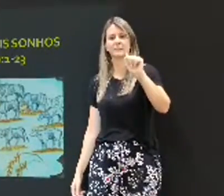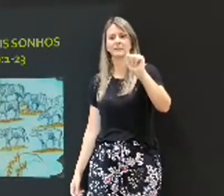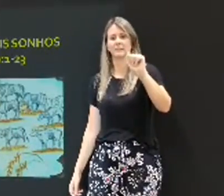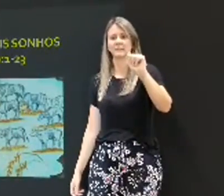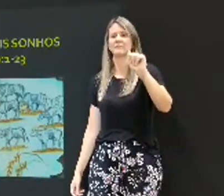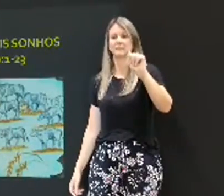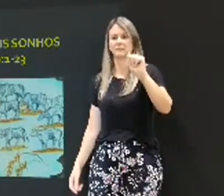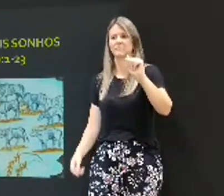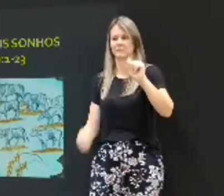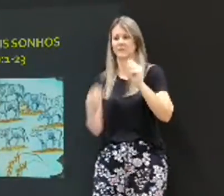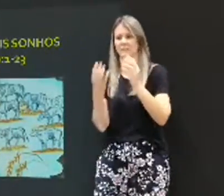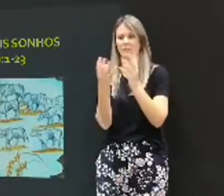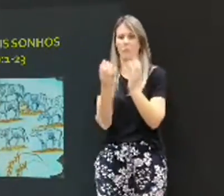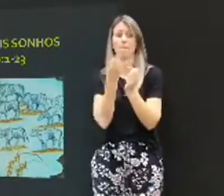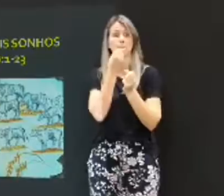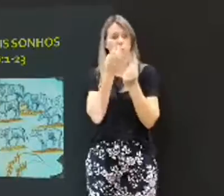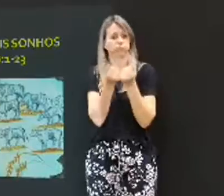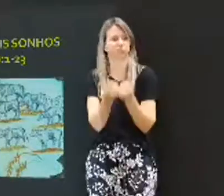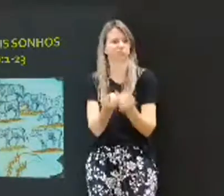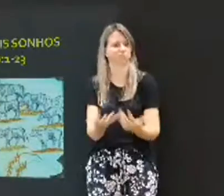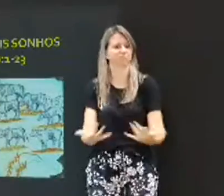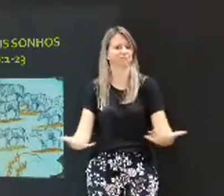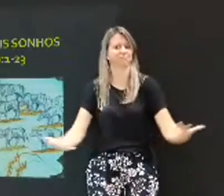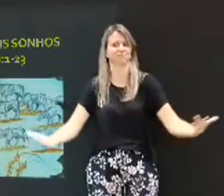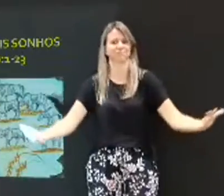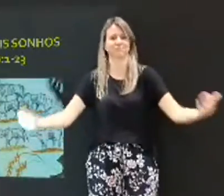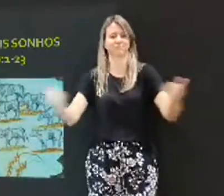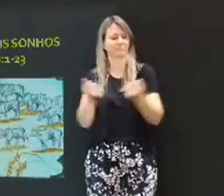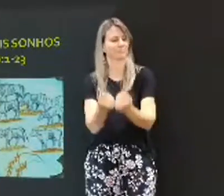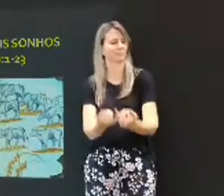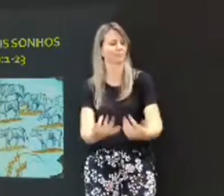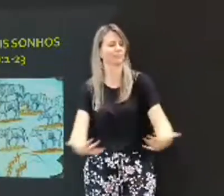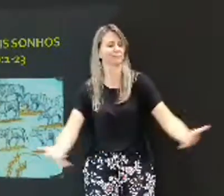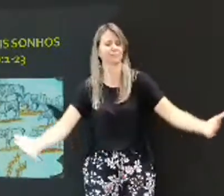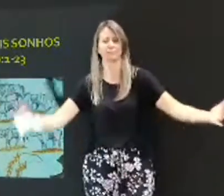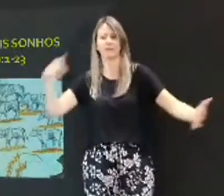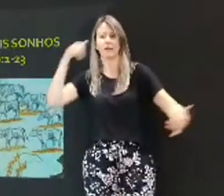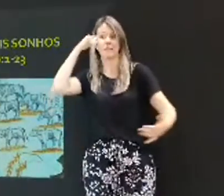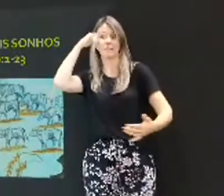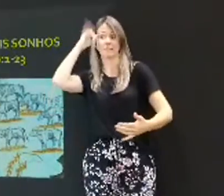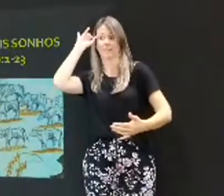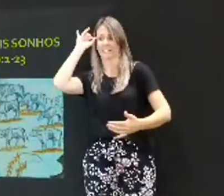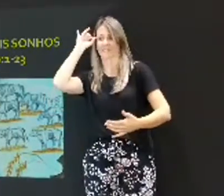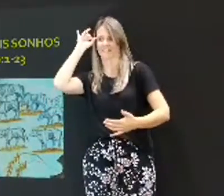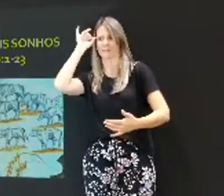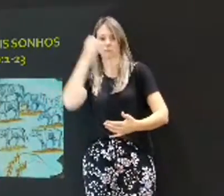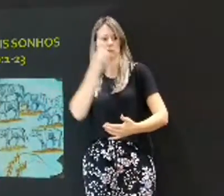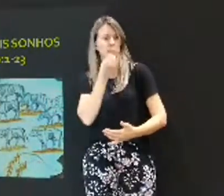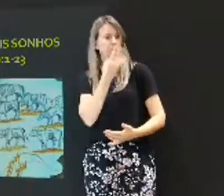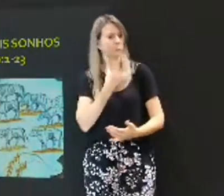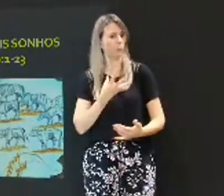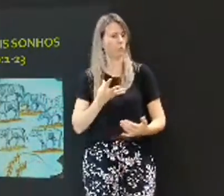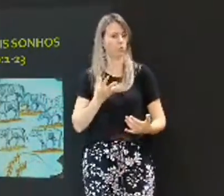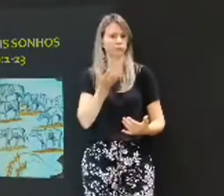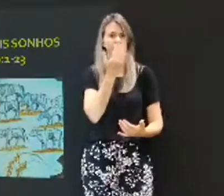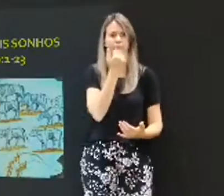espiga. Trigo, espiga. Ele viu várias espigas, né? E tinha as vacas, né?